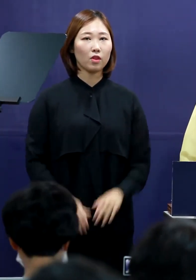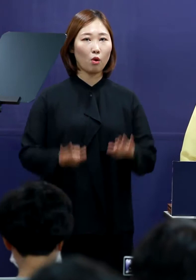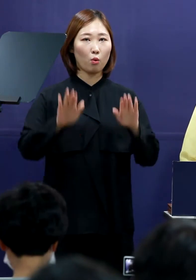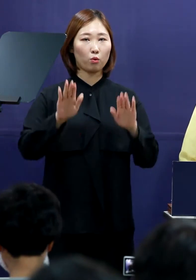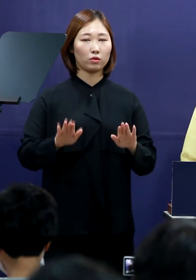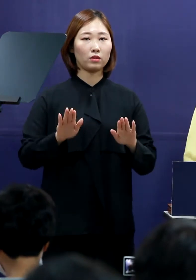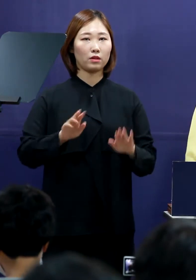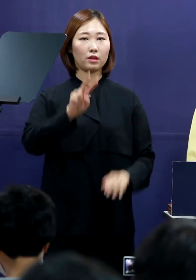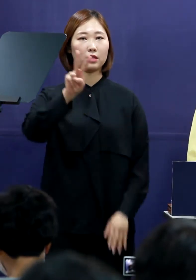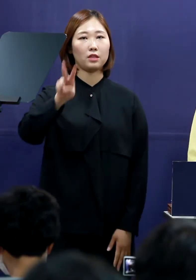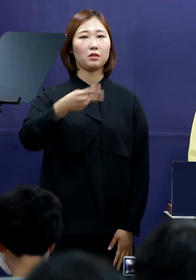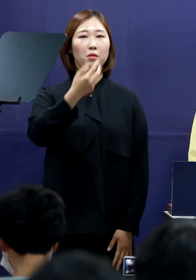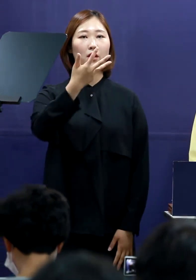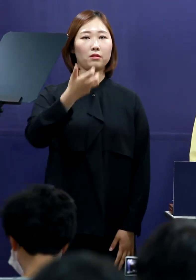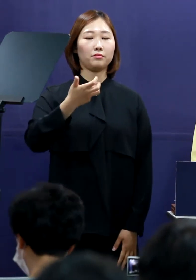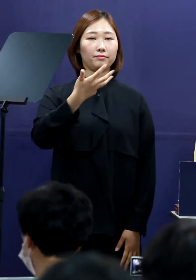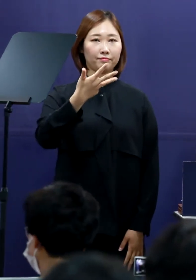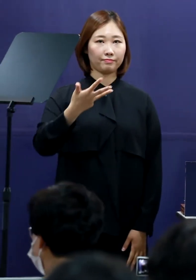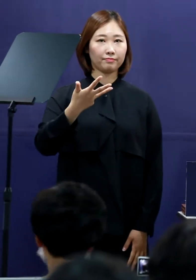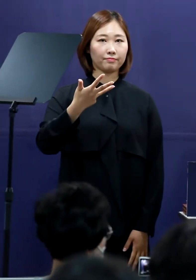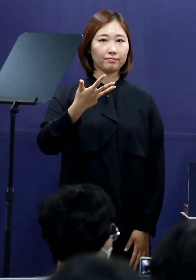오늘은 288번째